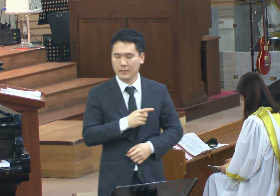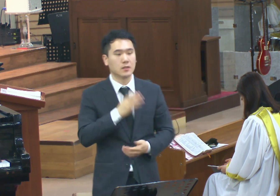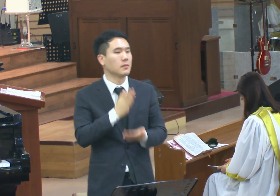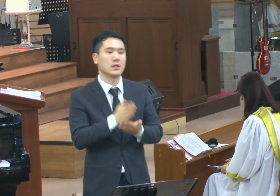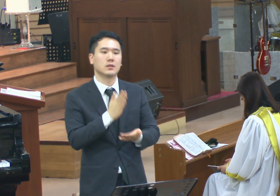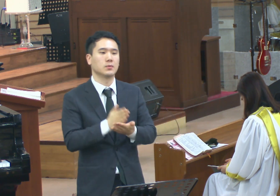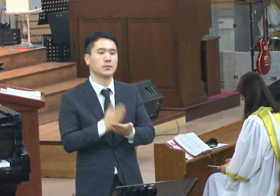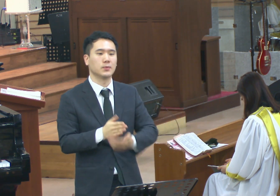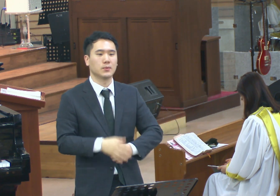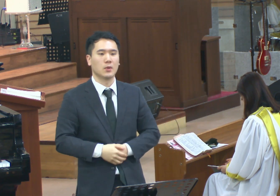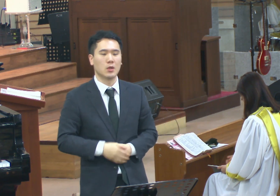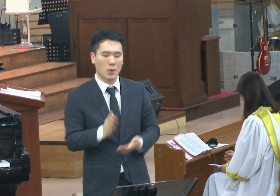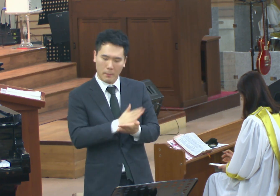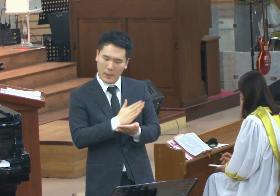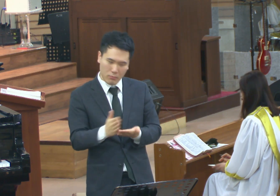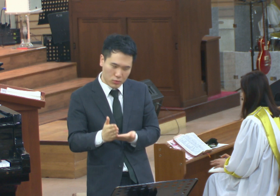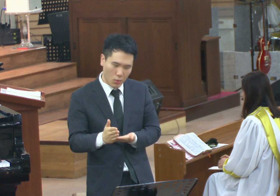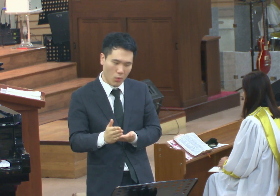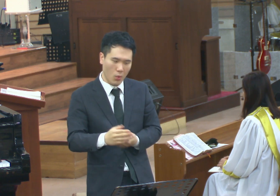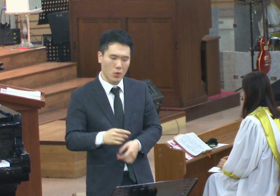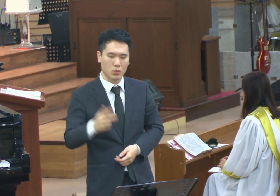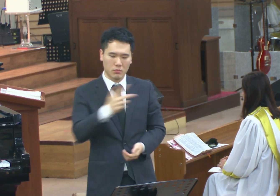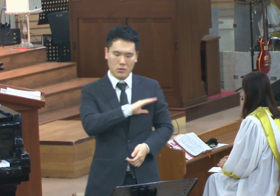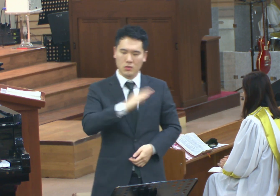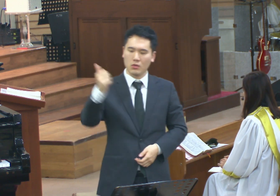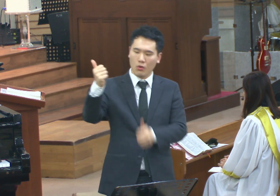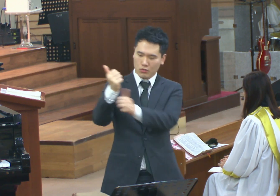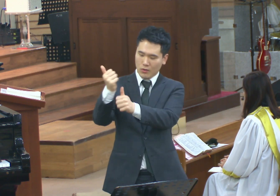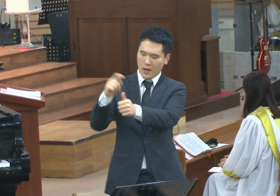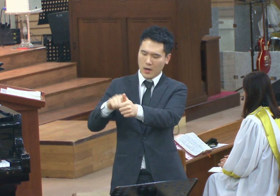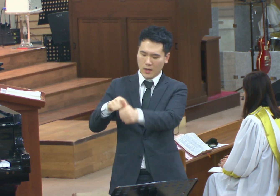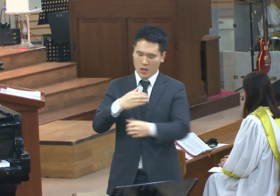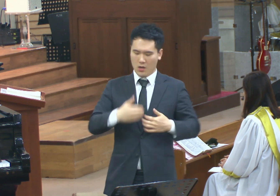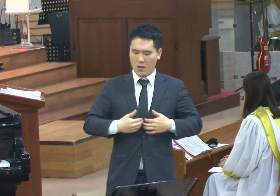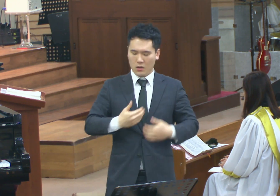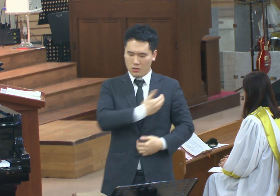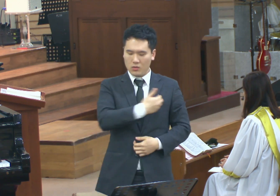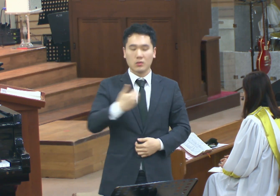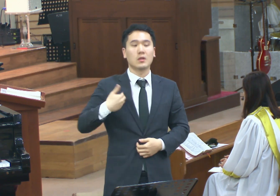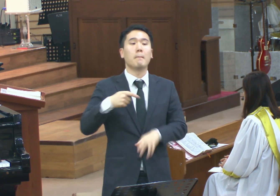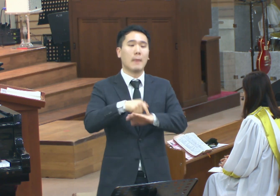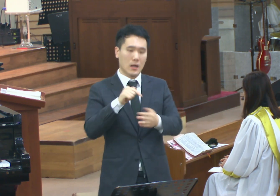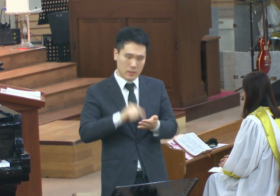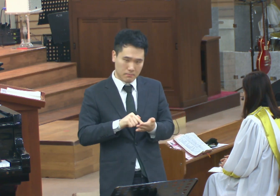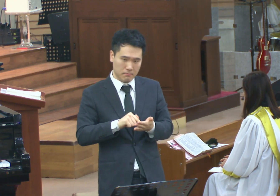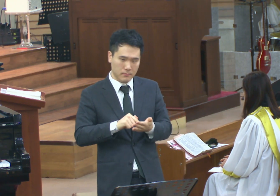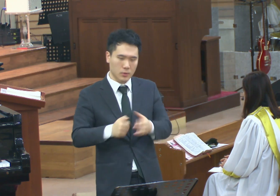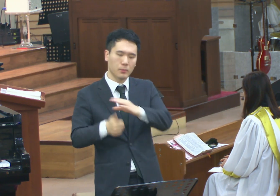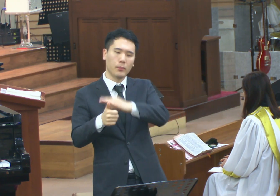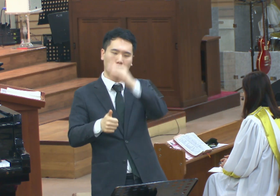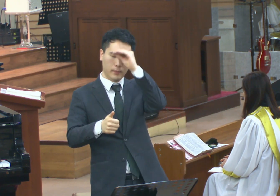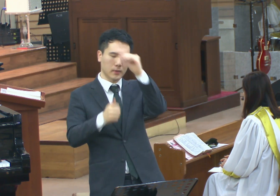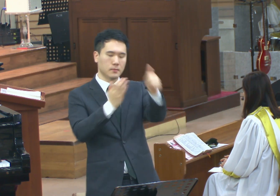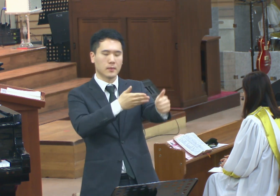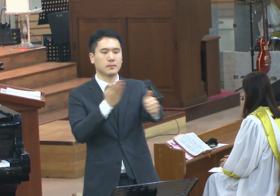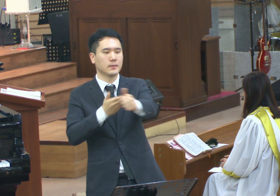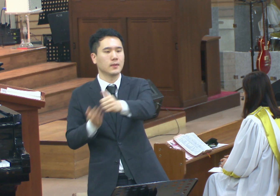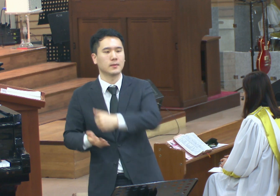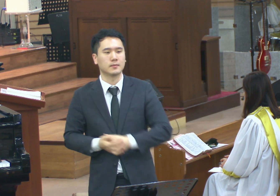주고, 이 여호수아의 넉넉한 마음, 우리가 그것을 배울 수가 있습니다. 여호수아는 시간을 끌면서 두